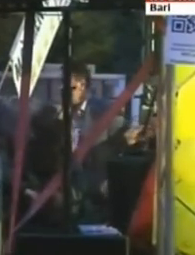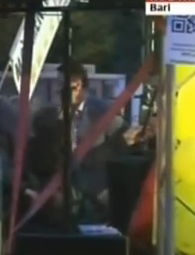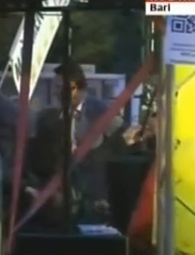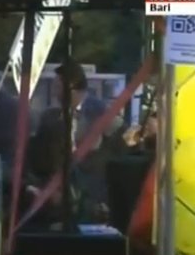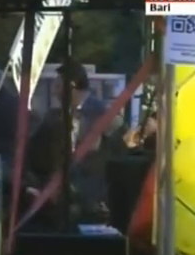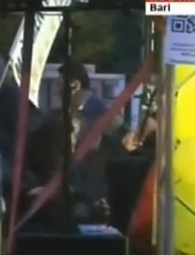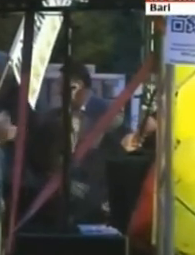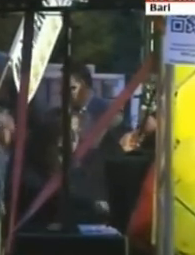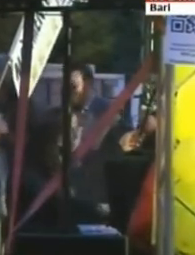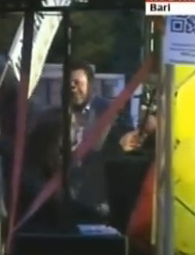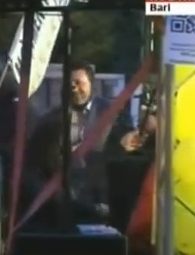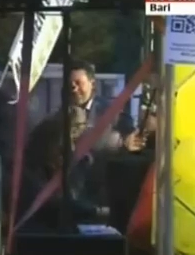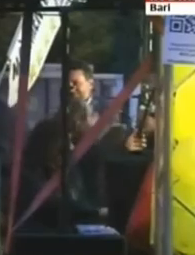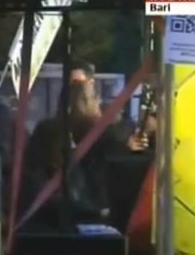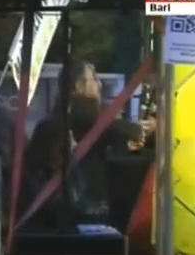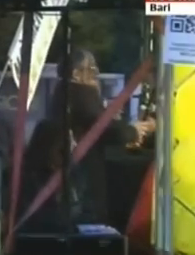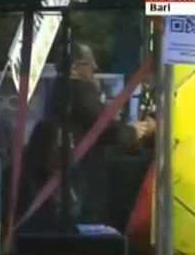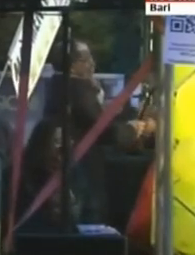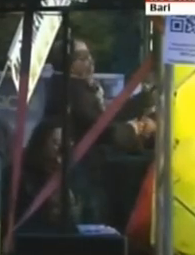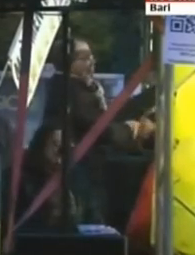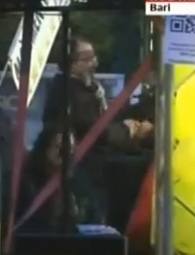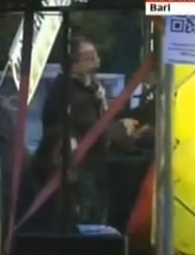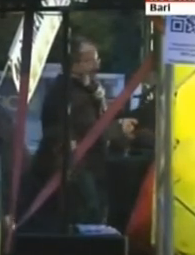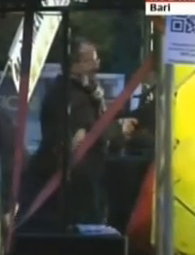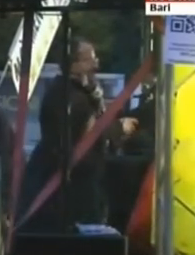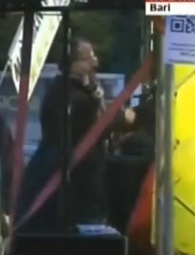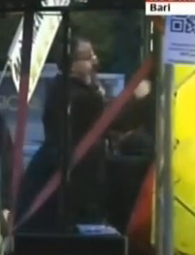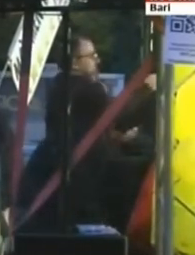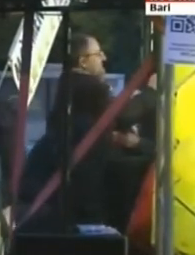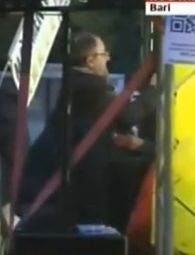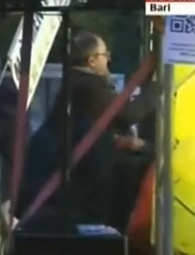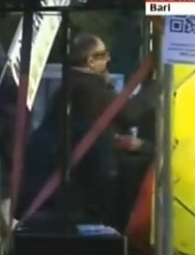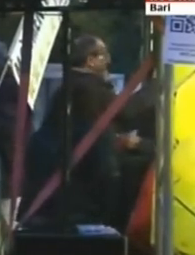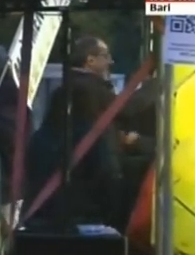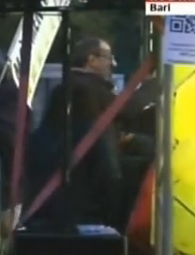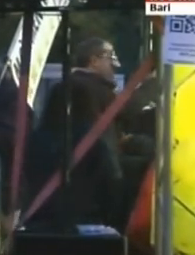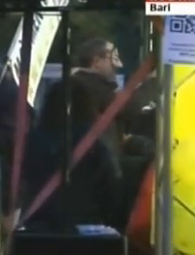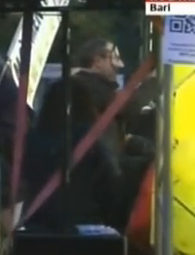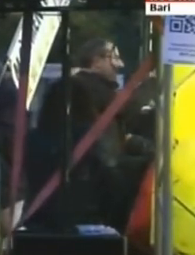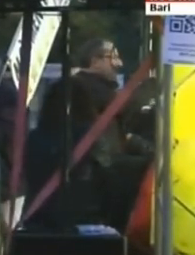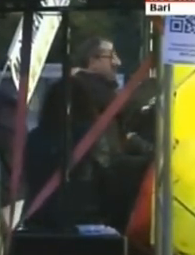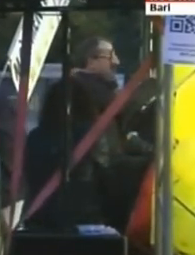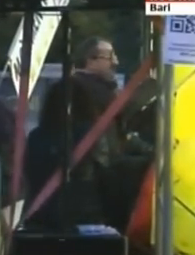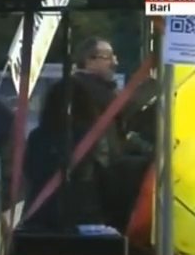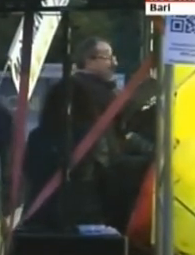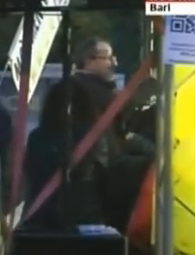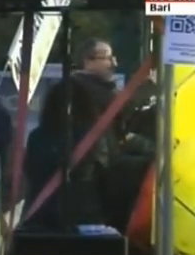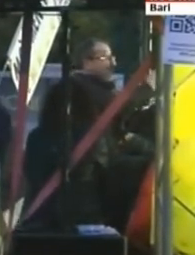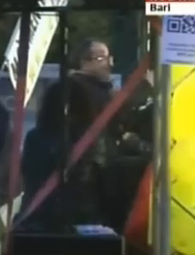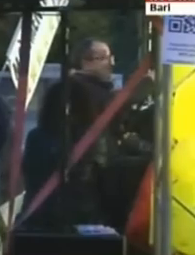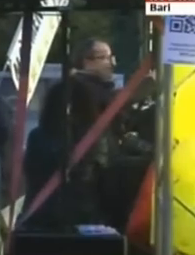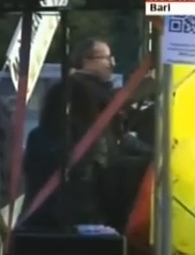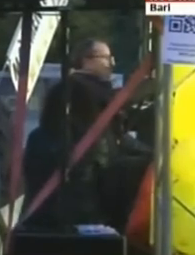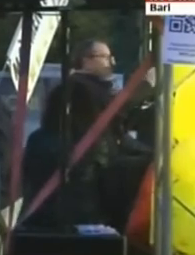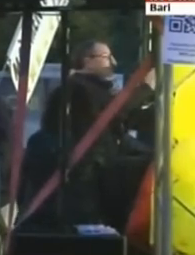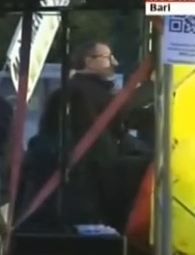essere onesti. La nostra onestà è un tic nervoso. Io non mi sento superiore, io sono così.